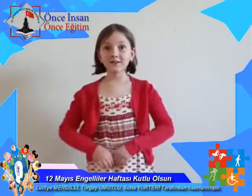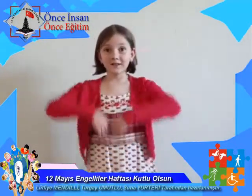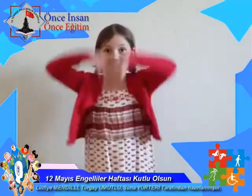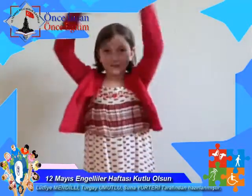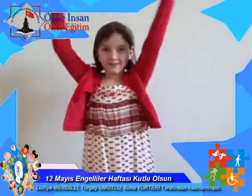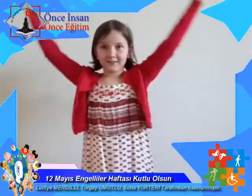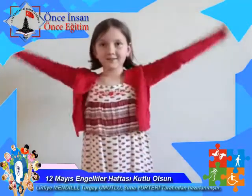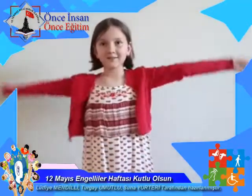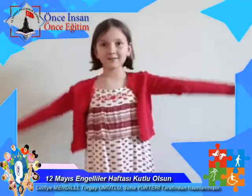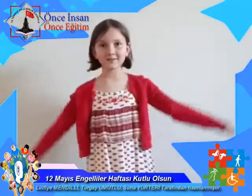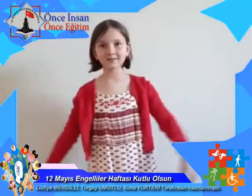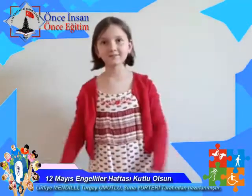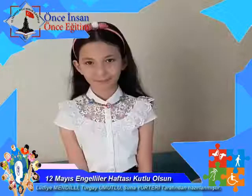yaklaşılır.